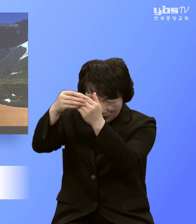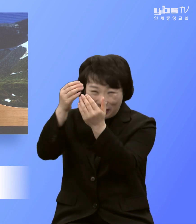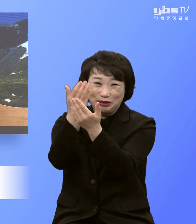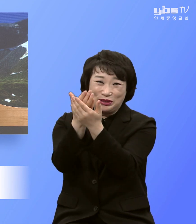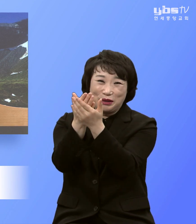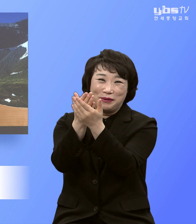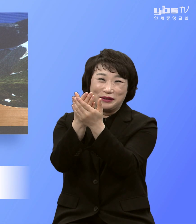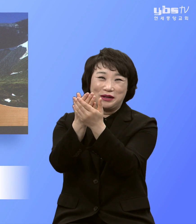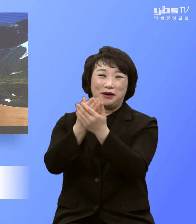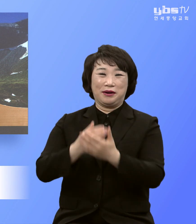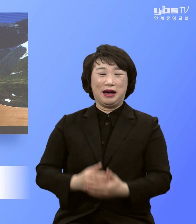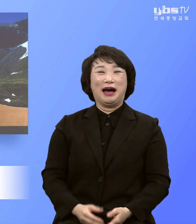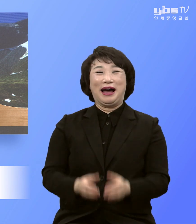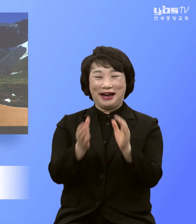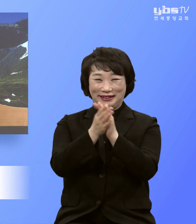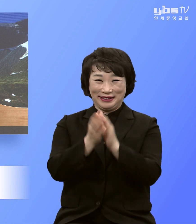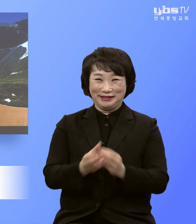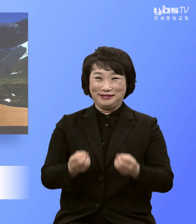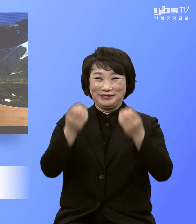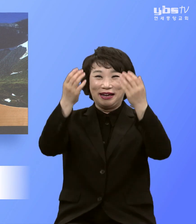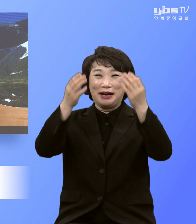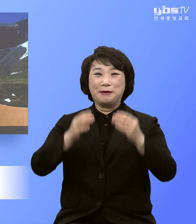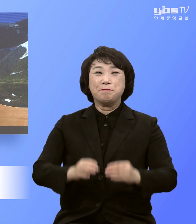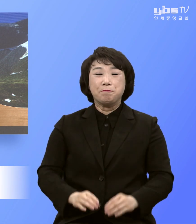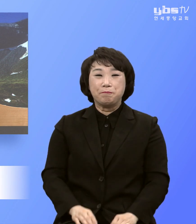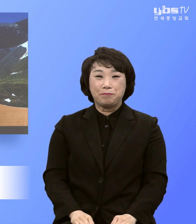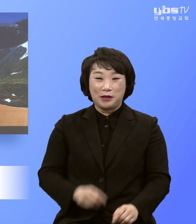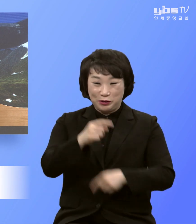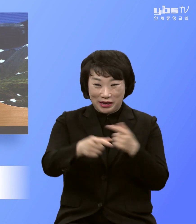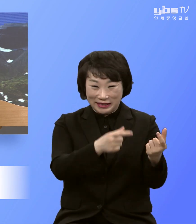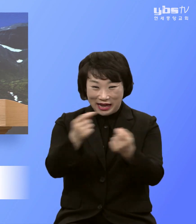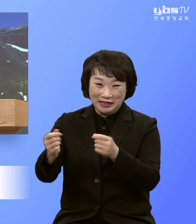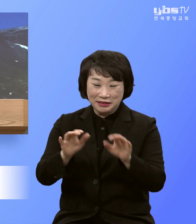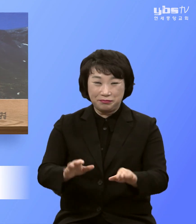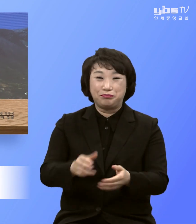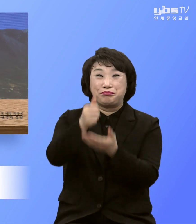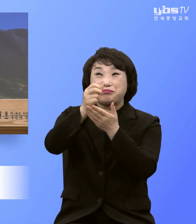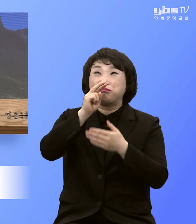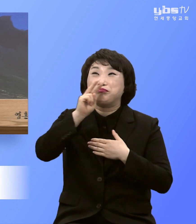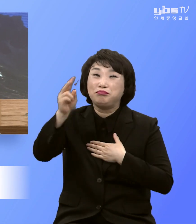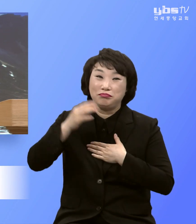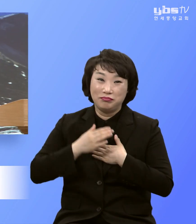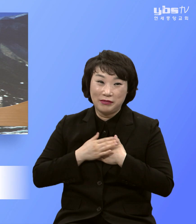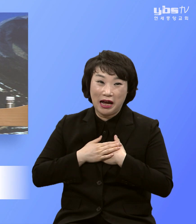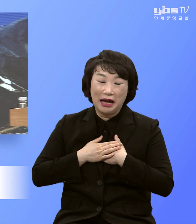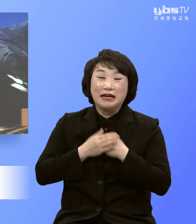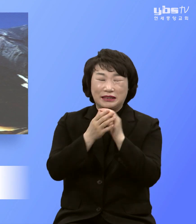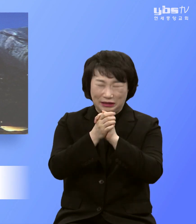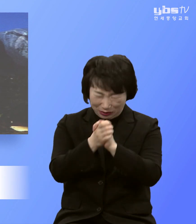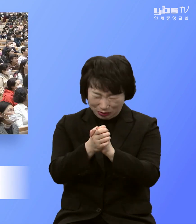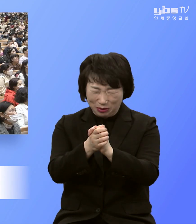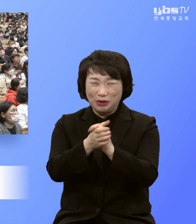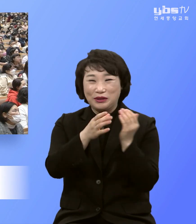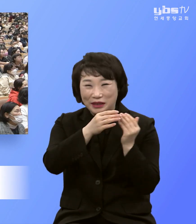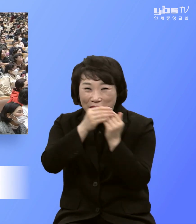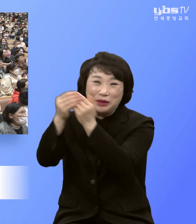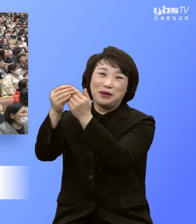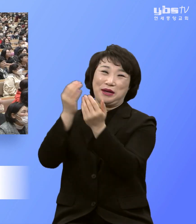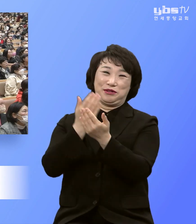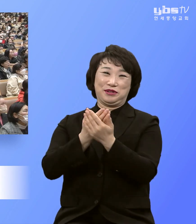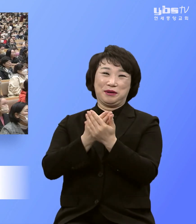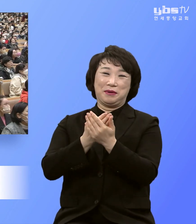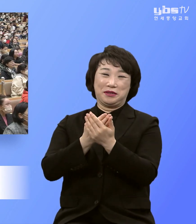하소서. 할렐루야. 같이 주여 나를 기도로 경영하게 하소서.